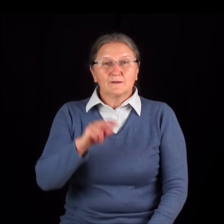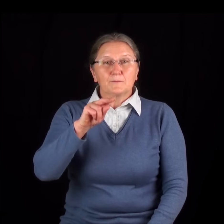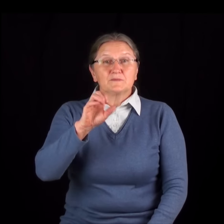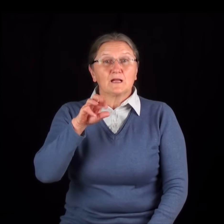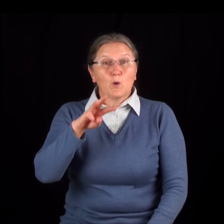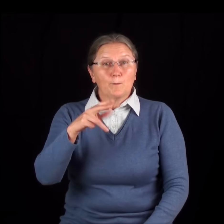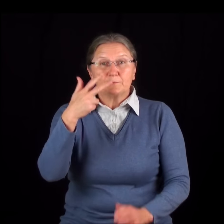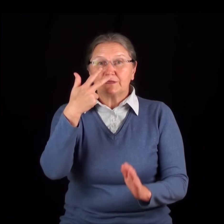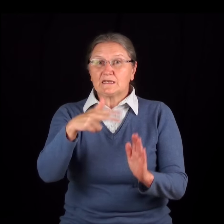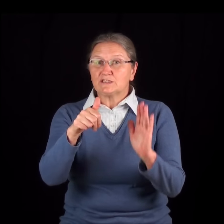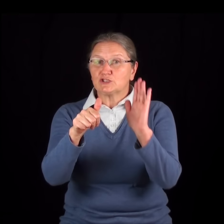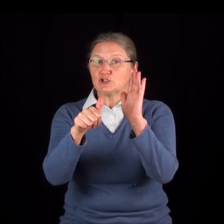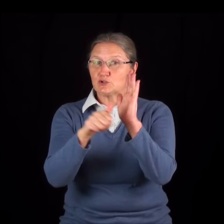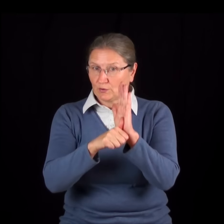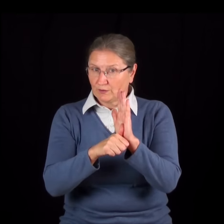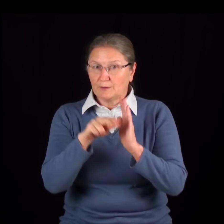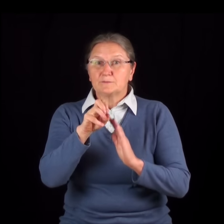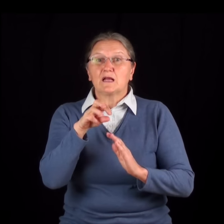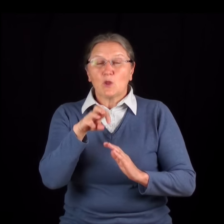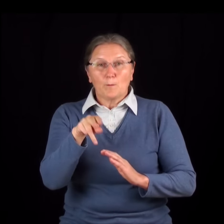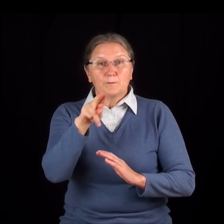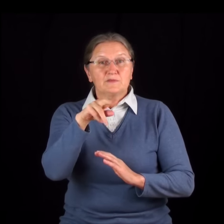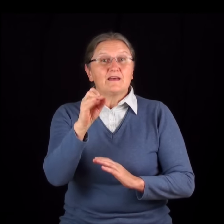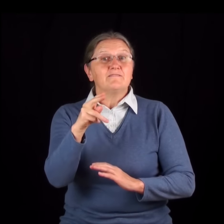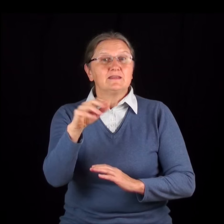Псалом 36. Псалом Давида.